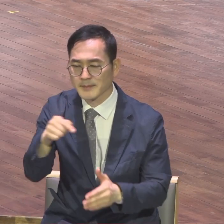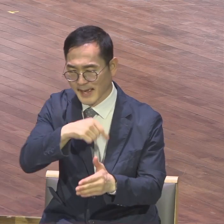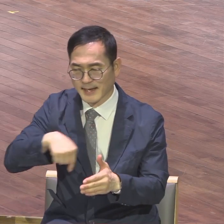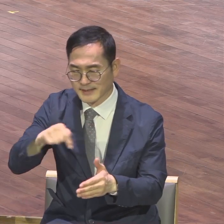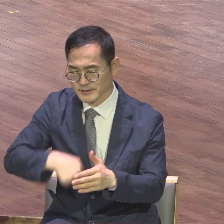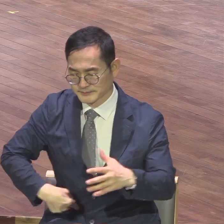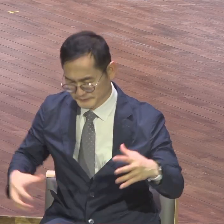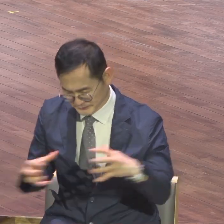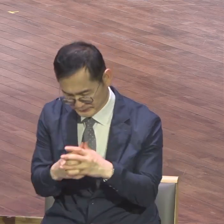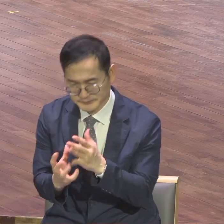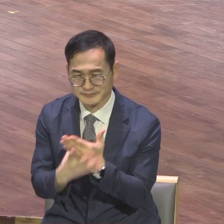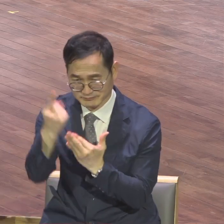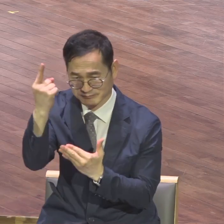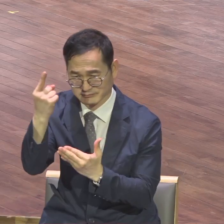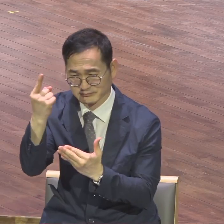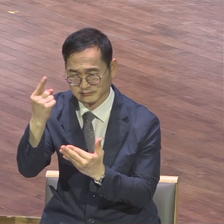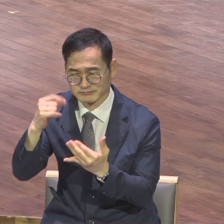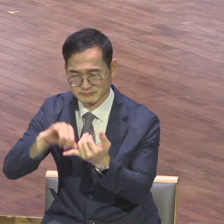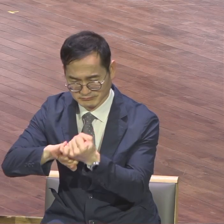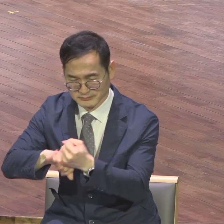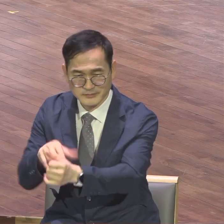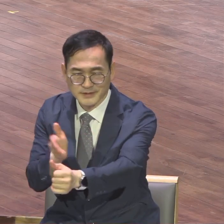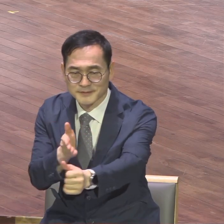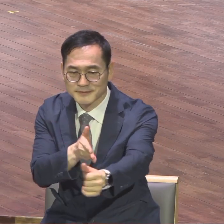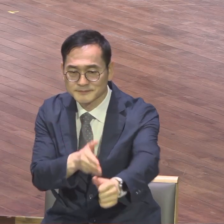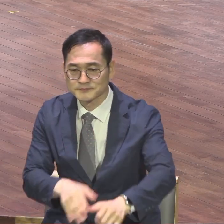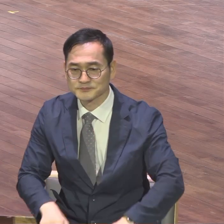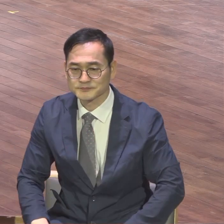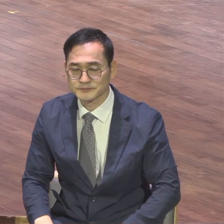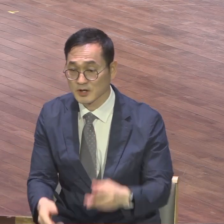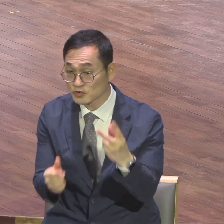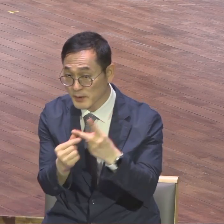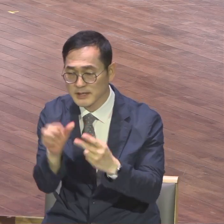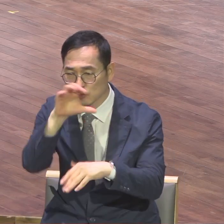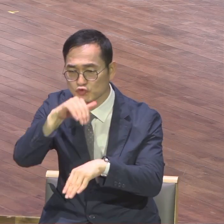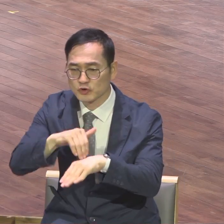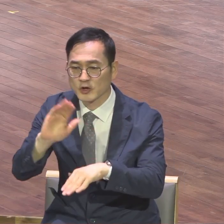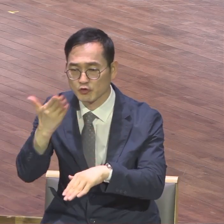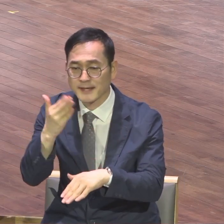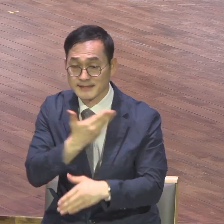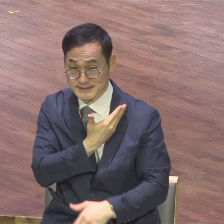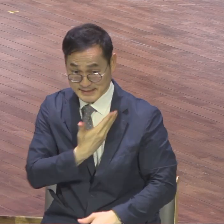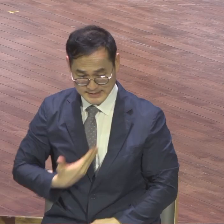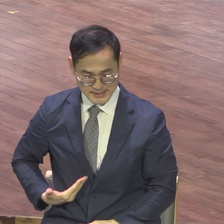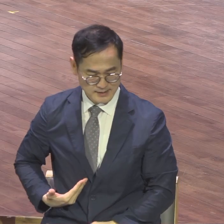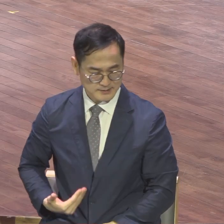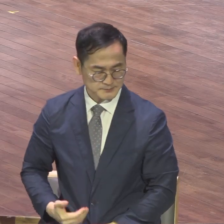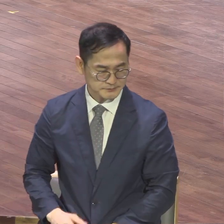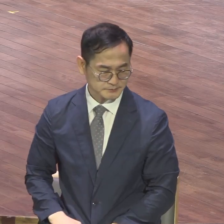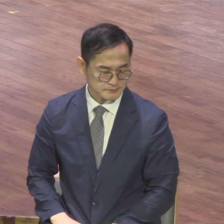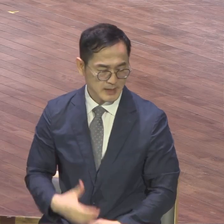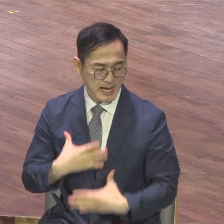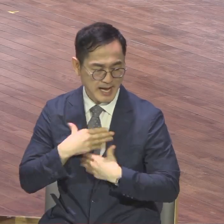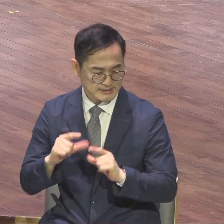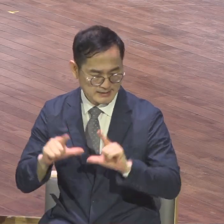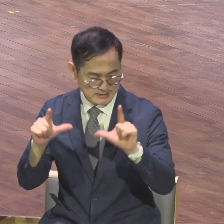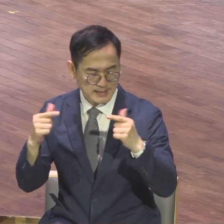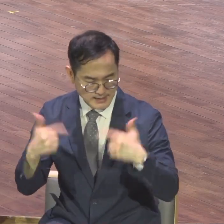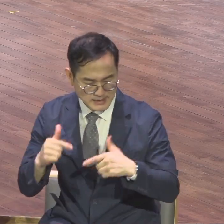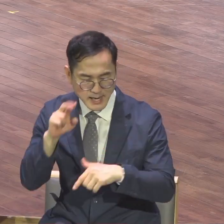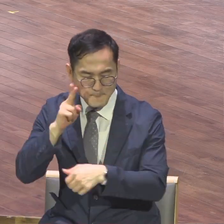주역으로 서시기를 주님으로 축복합니다. 두 번째로 훈련된 제자입니다. 자 4절 봅니다.